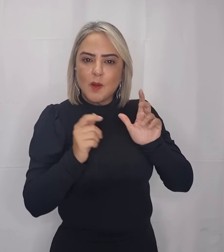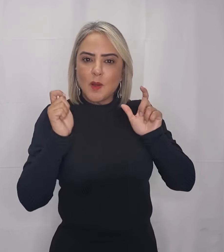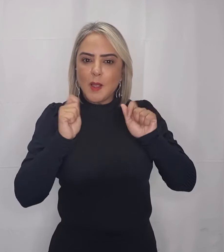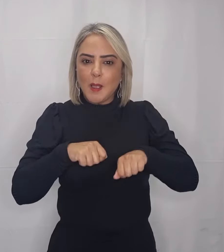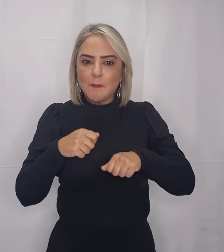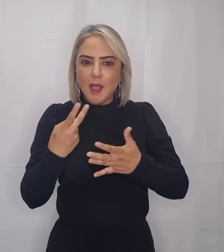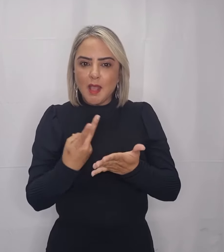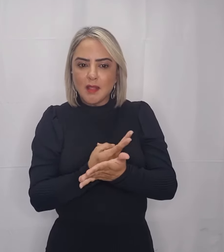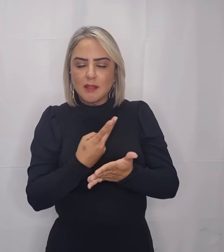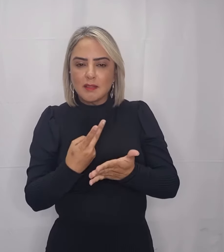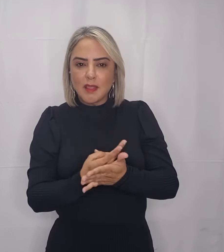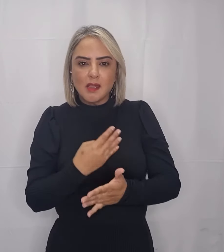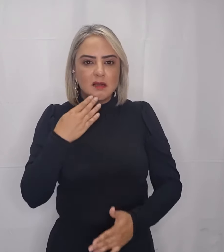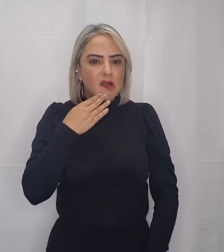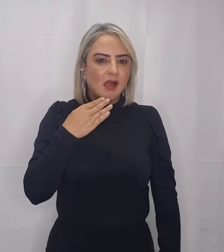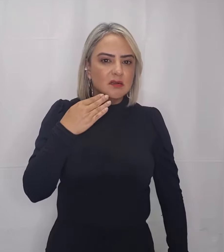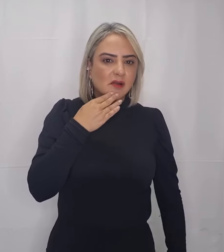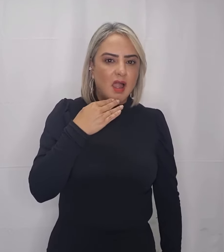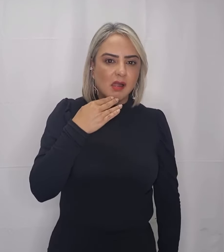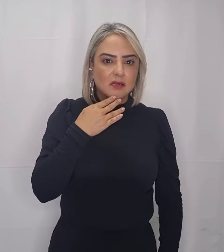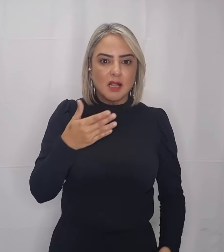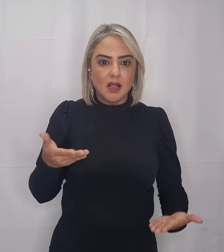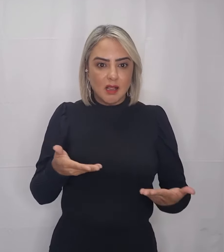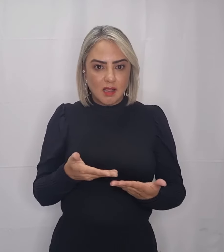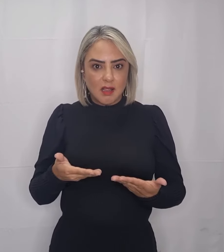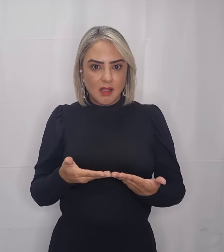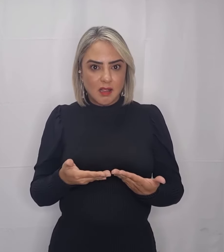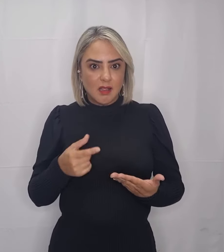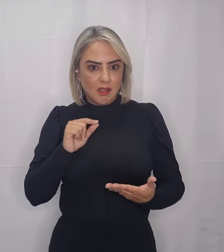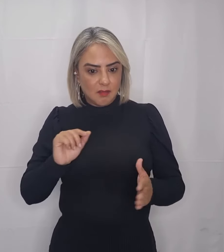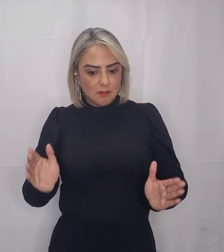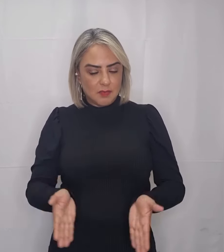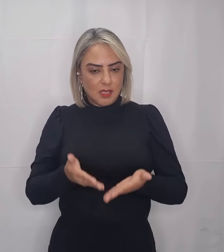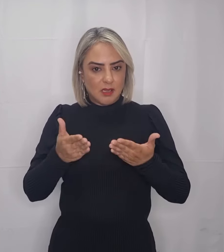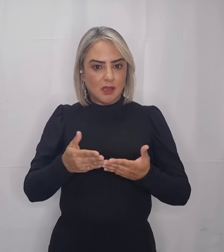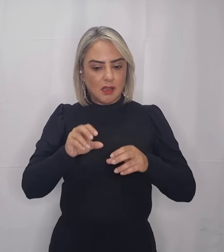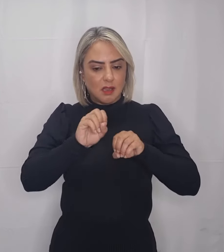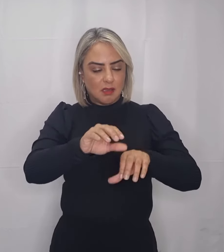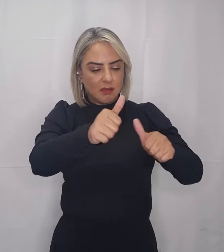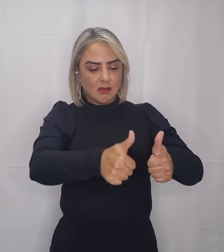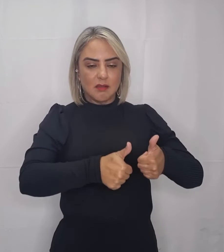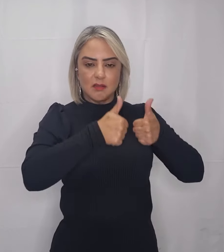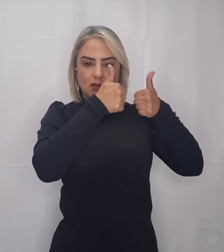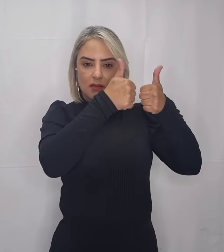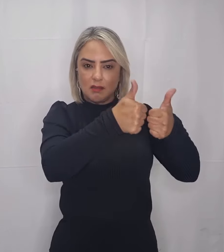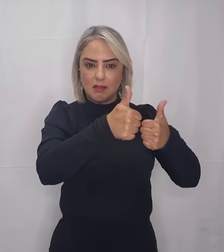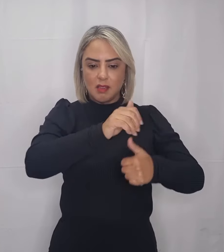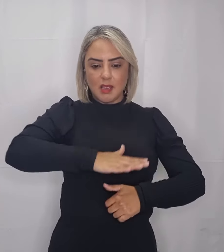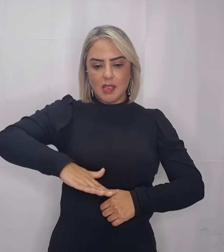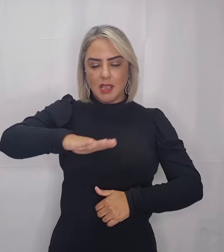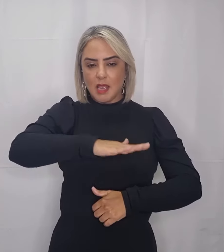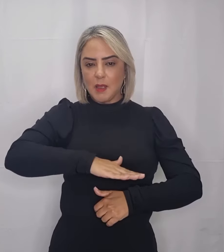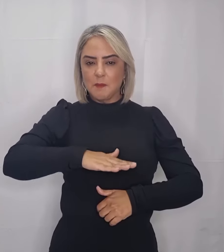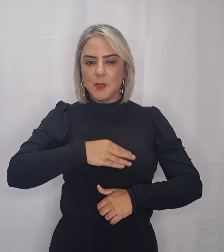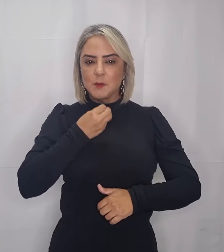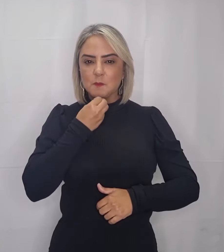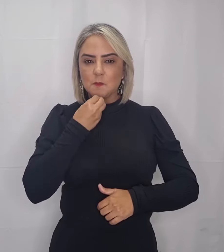deficiências do atual. Proporcionando ensino de qualidade, ambiente propício aos estudantes